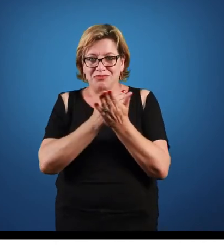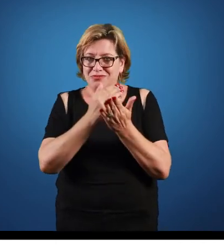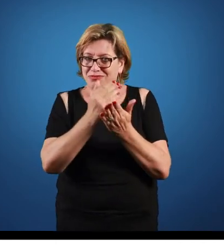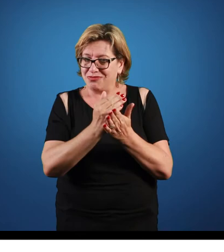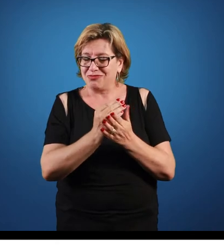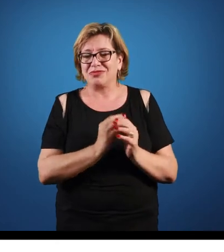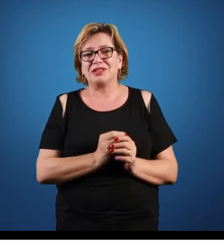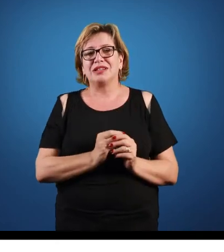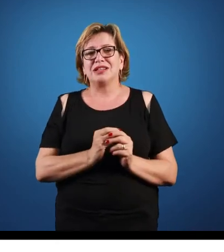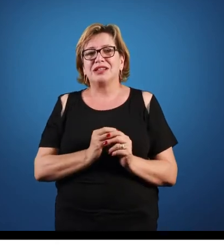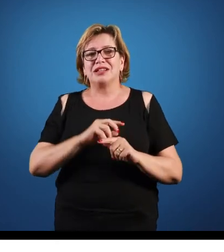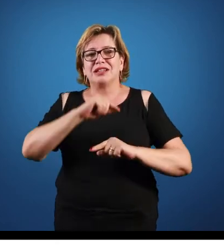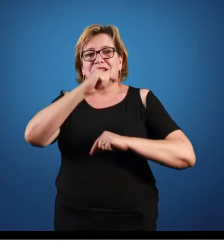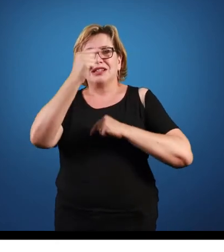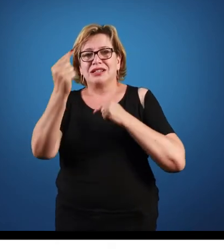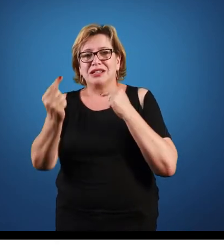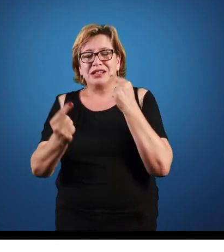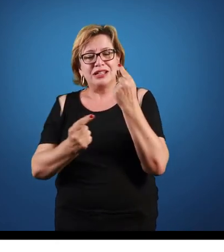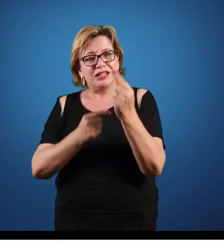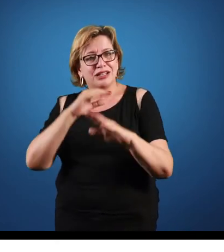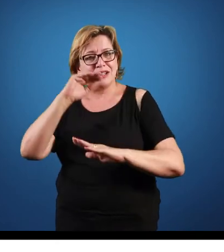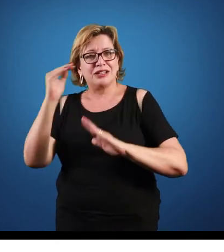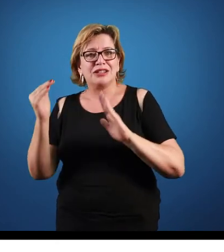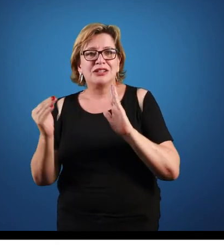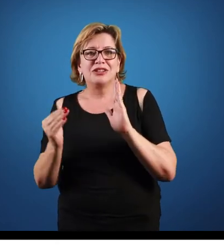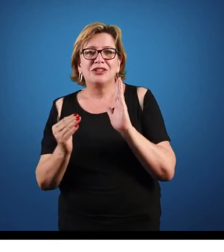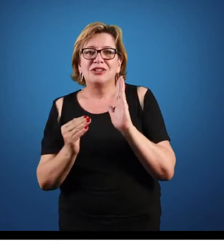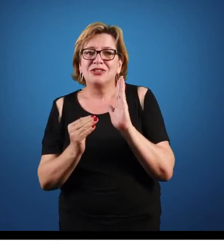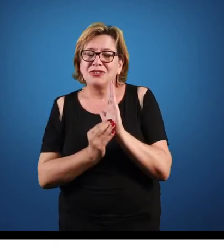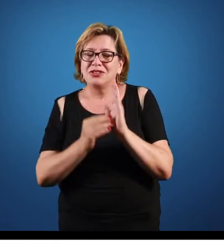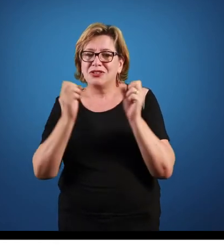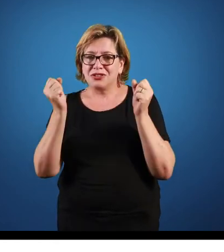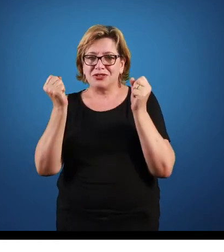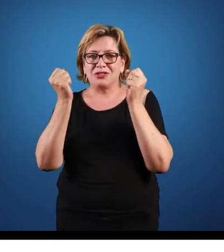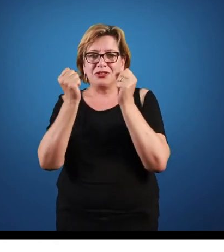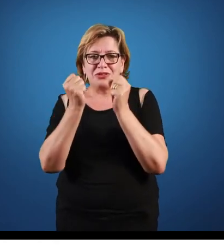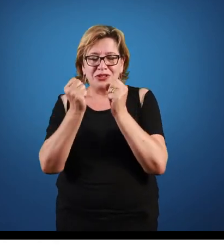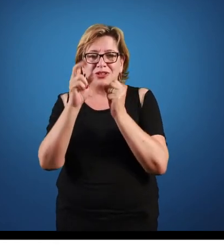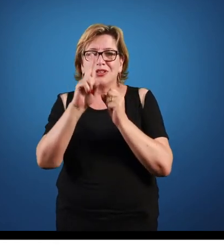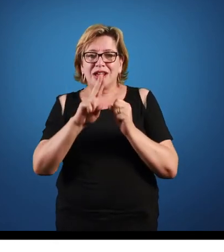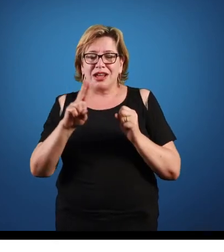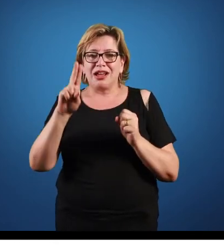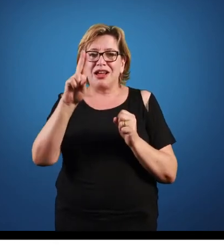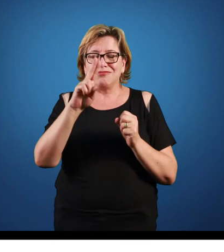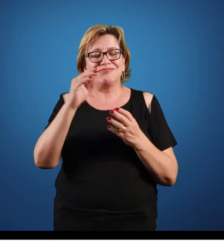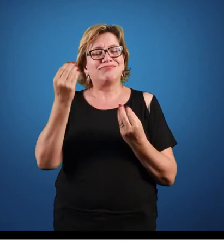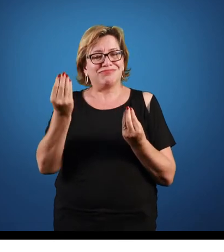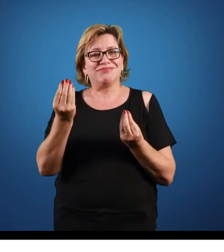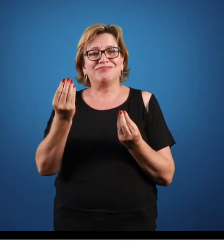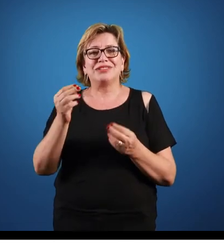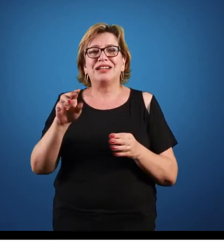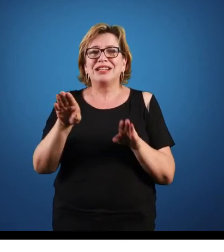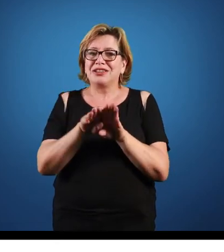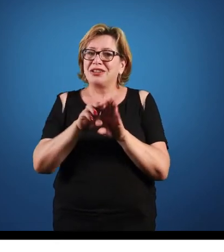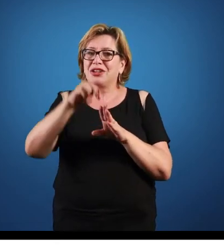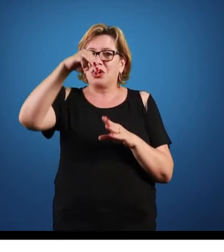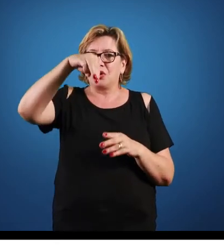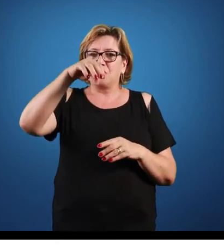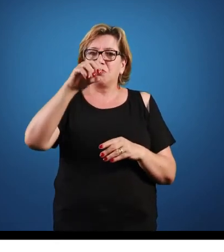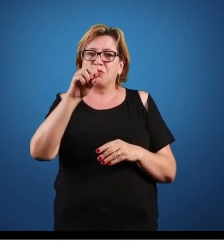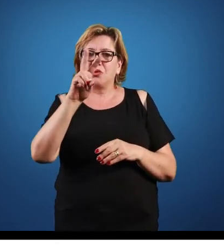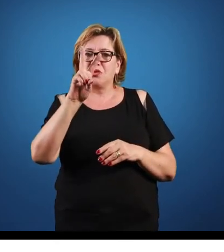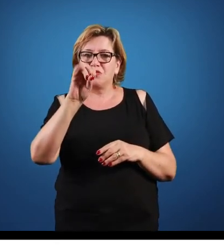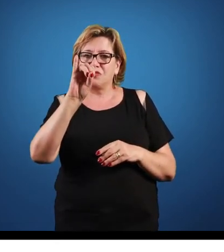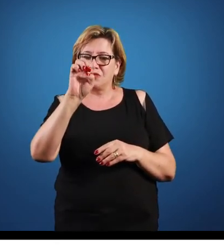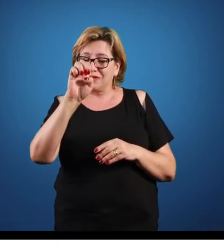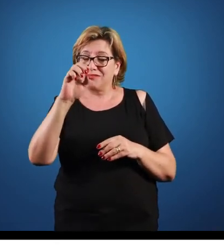no começo antes de começar o filme e no finalzinho você coloca em um movimento que permite fazer esses dois processos é bem fácil tem botão lá que já